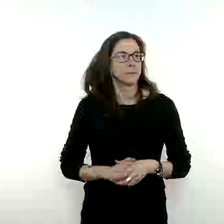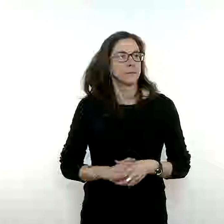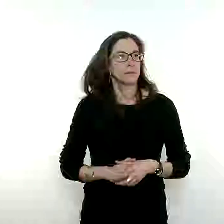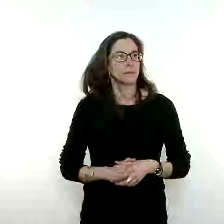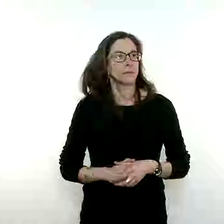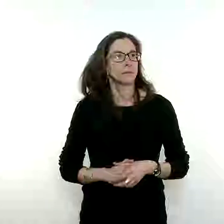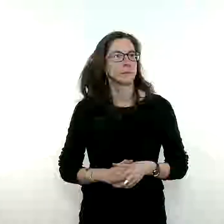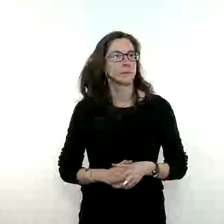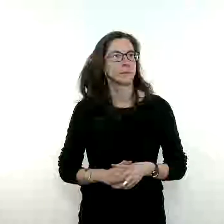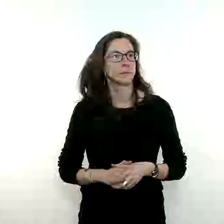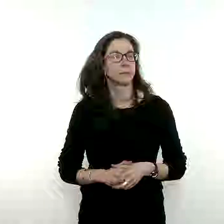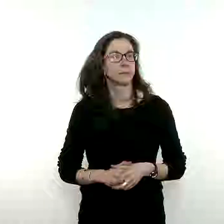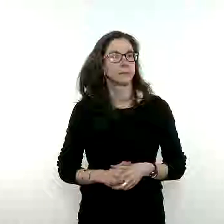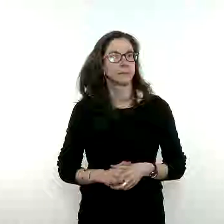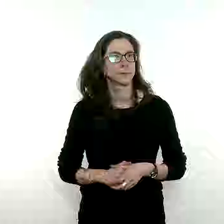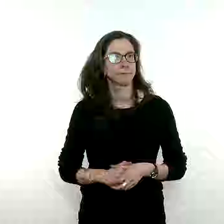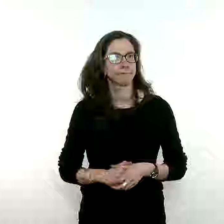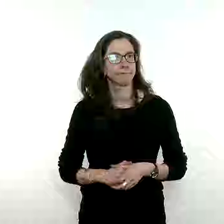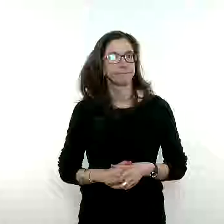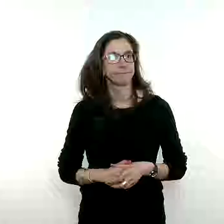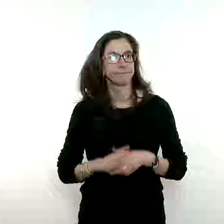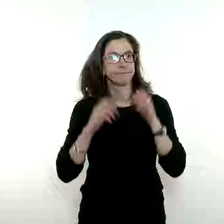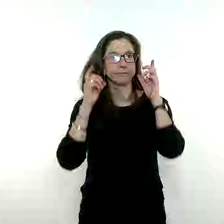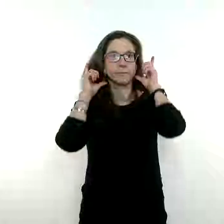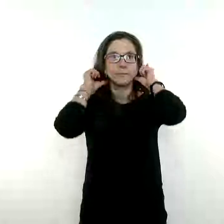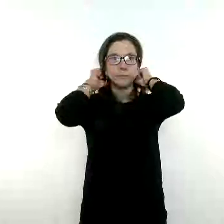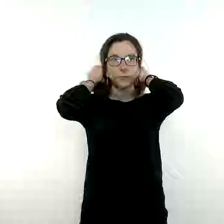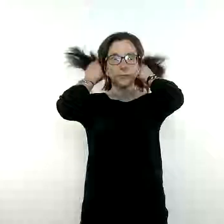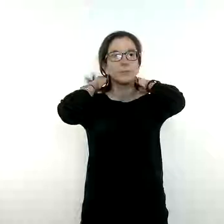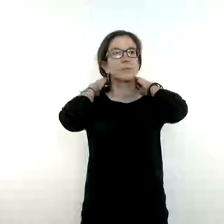Je vous raccompagne. D'accord. On va la prendre.